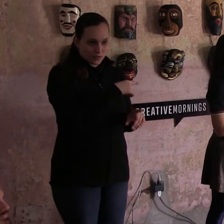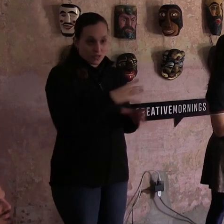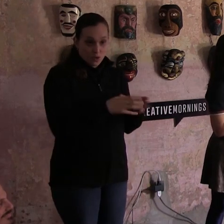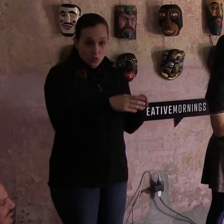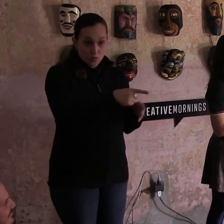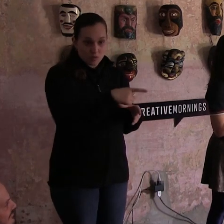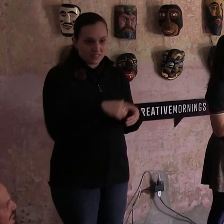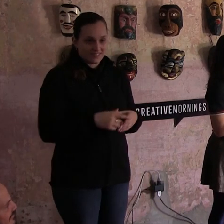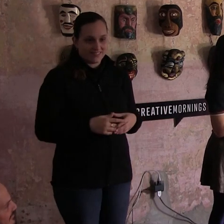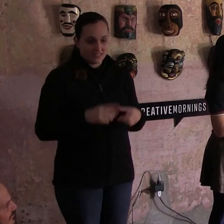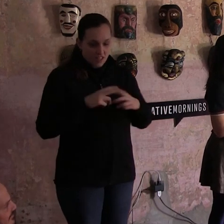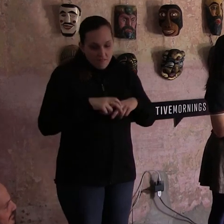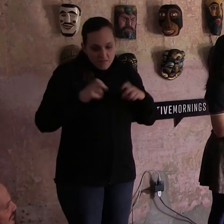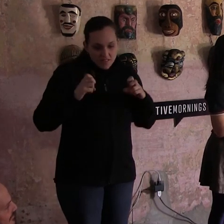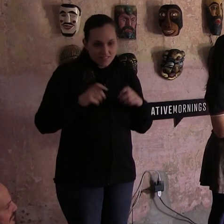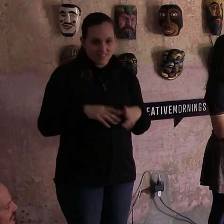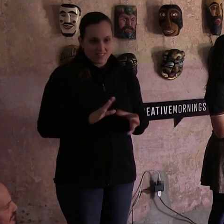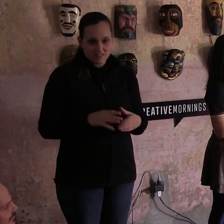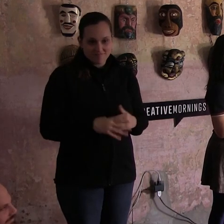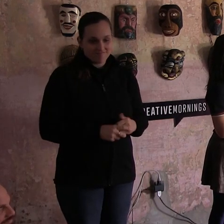también de investigación.